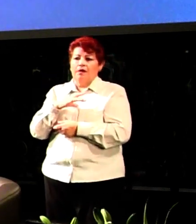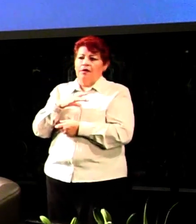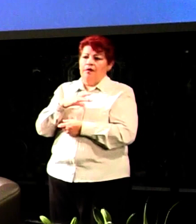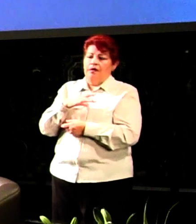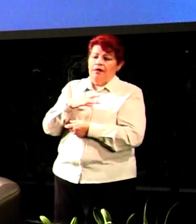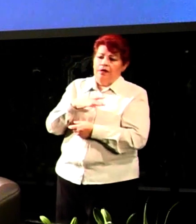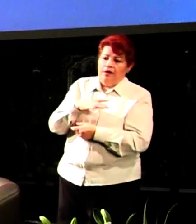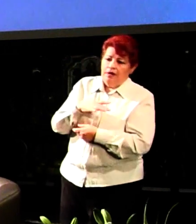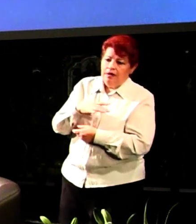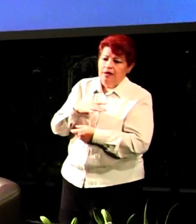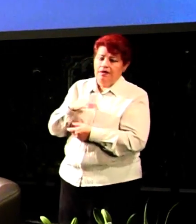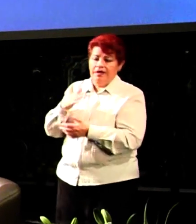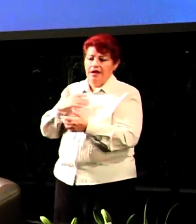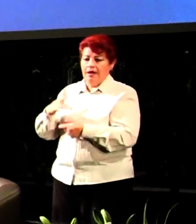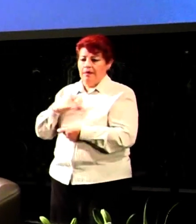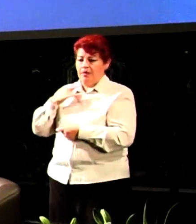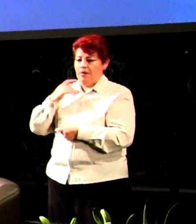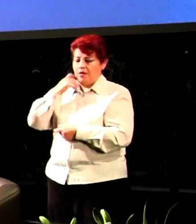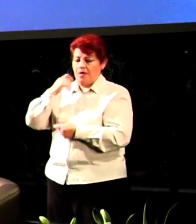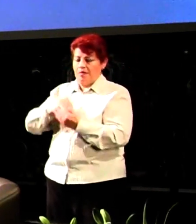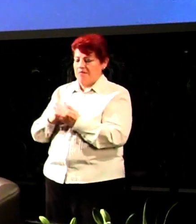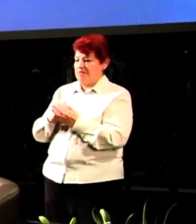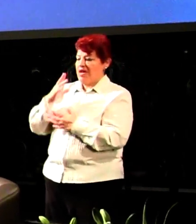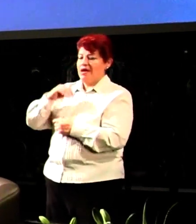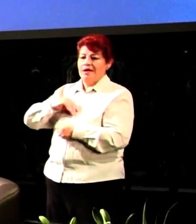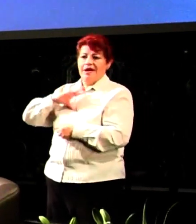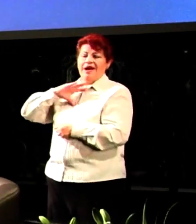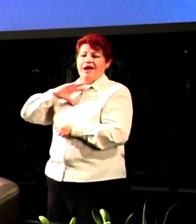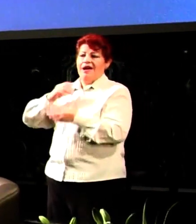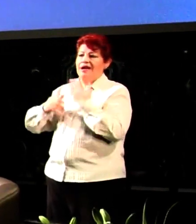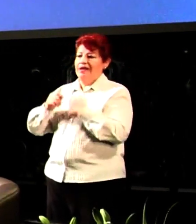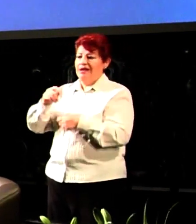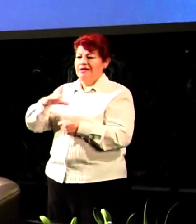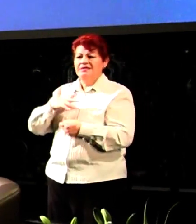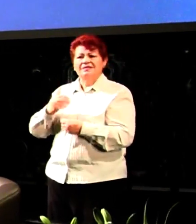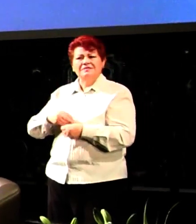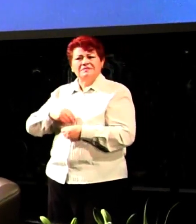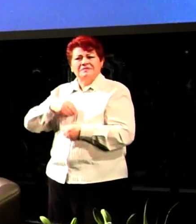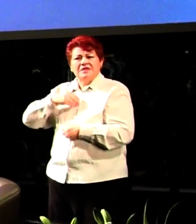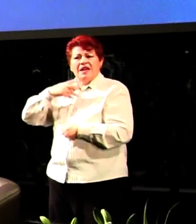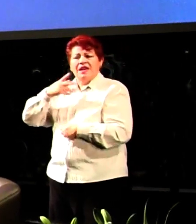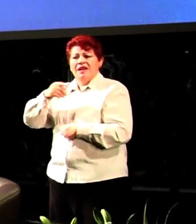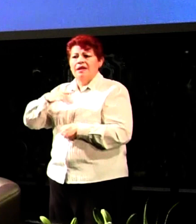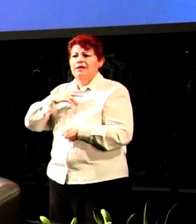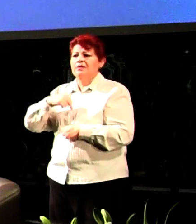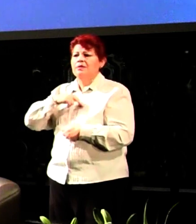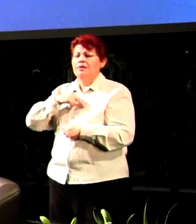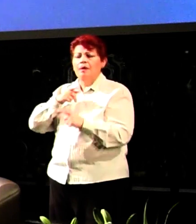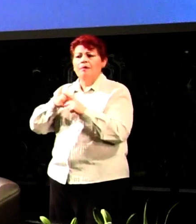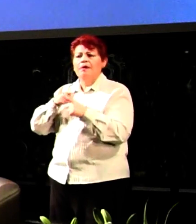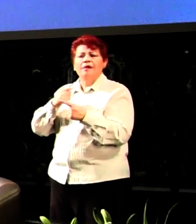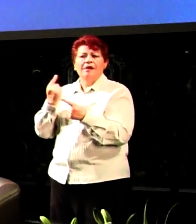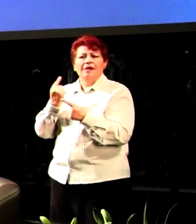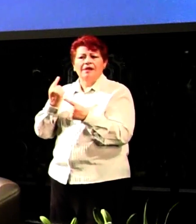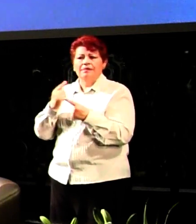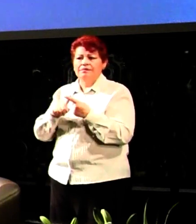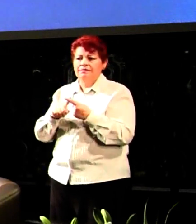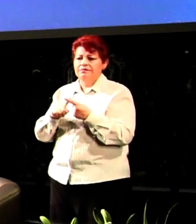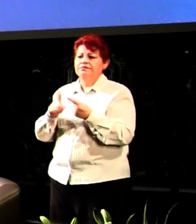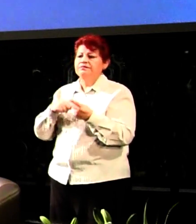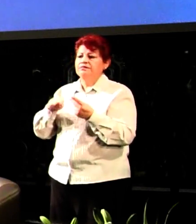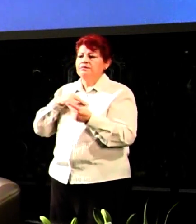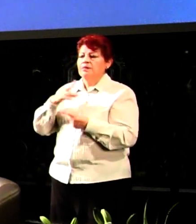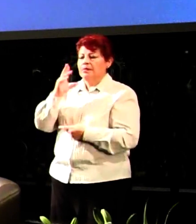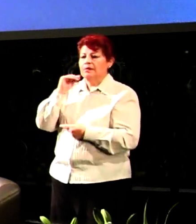consolidación de la autoestima y de las habilidades sociales. ¿Qué tiene que ver esto con nuestro objetivo? Bueno, cuando